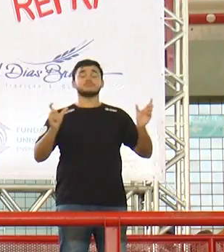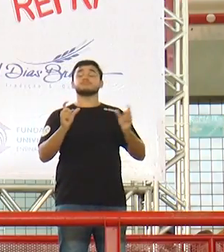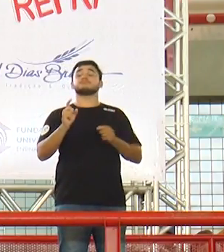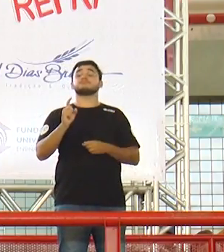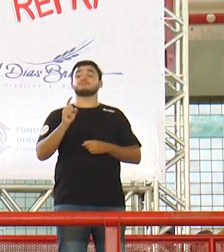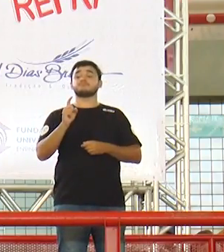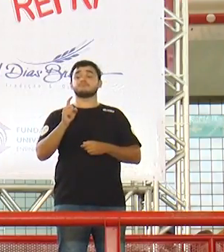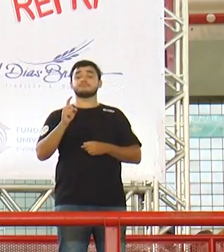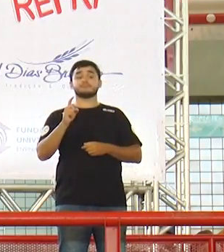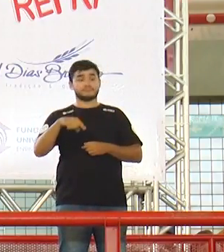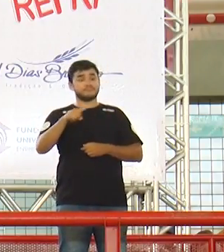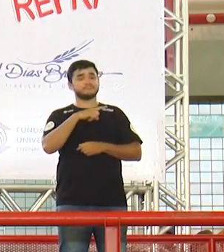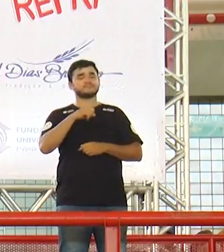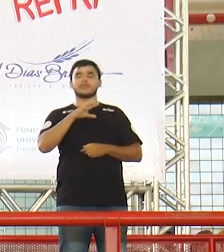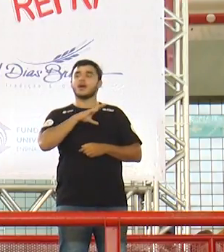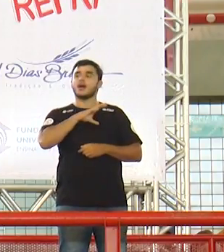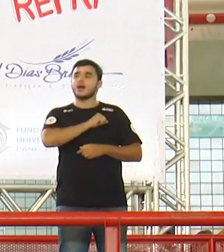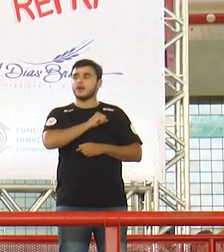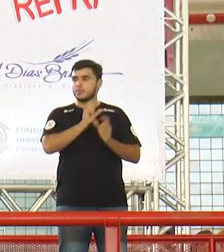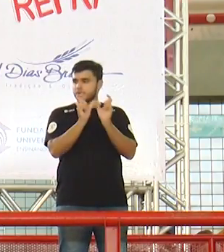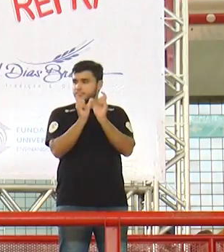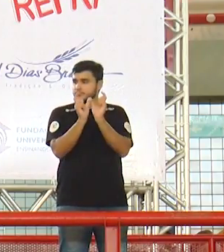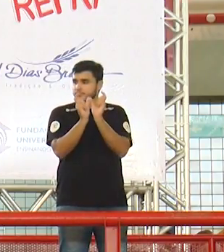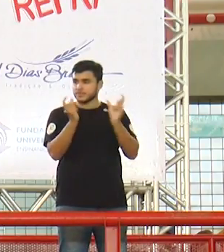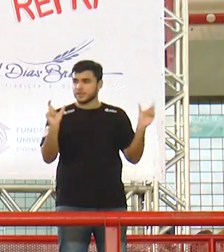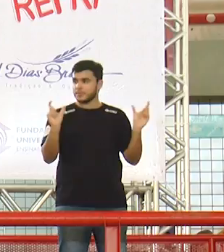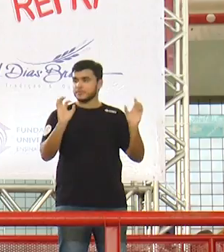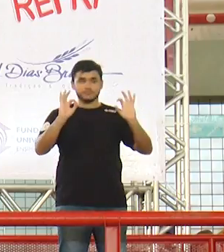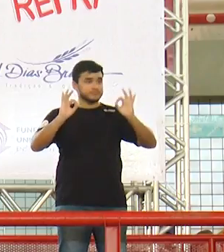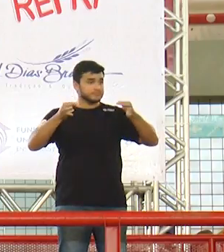todos nós amamos gramática.